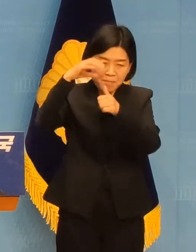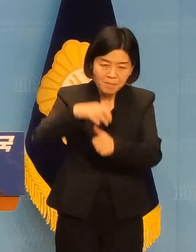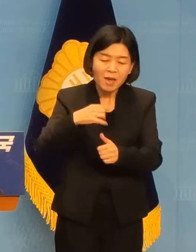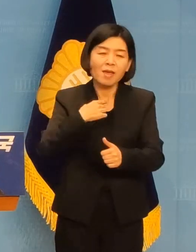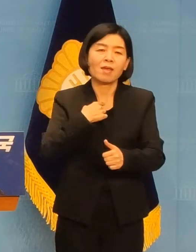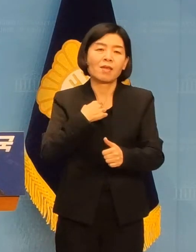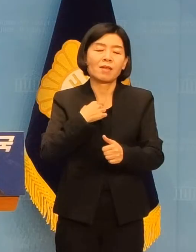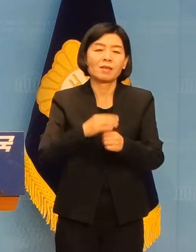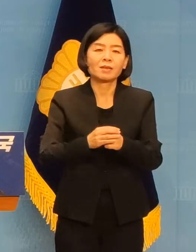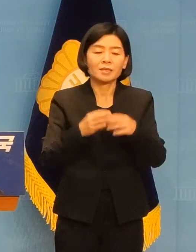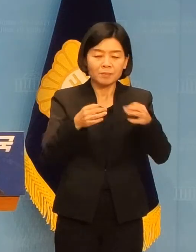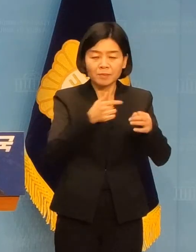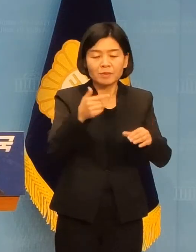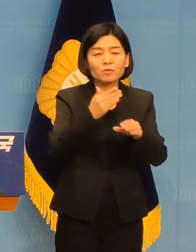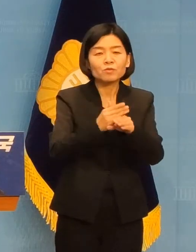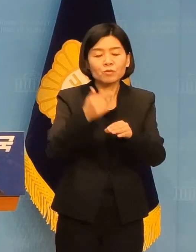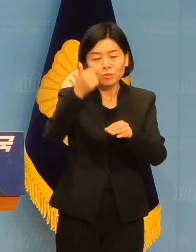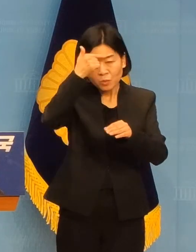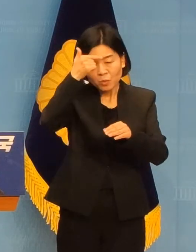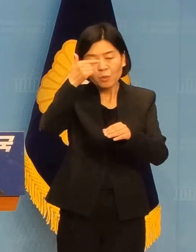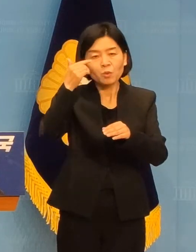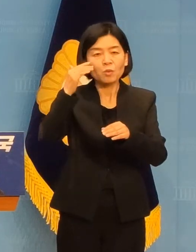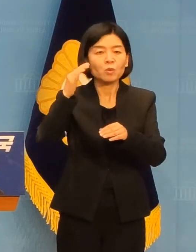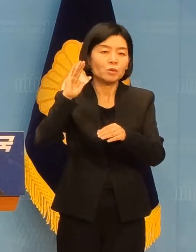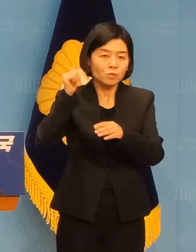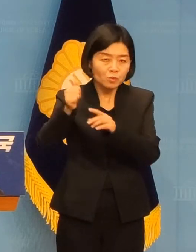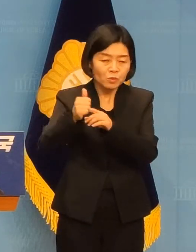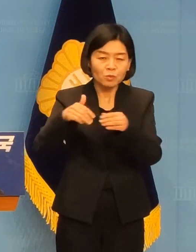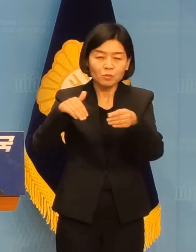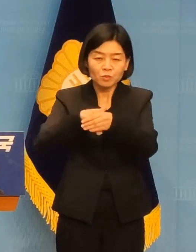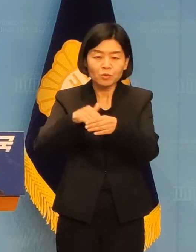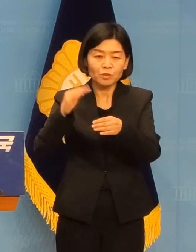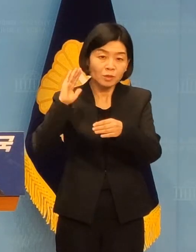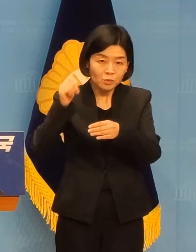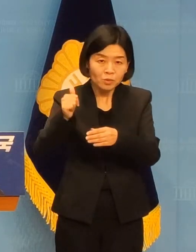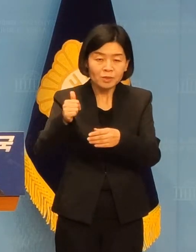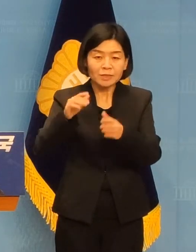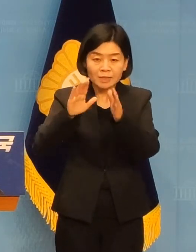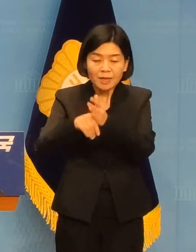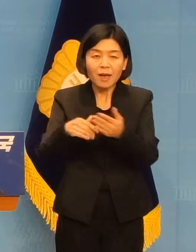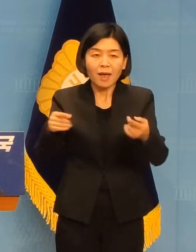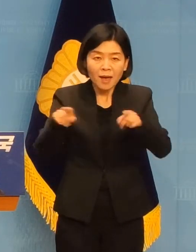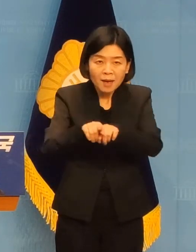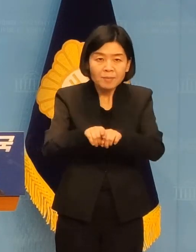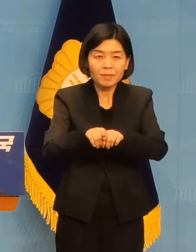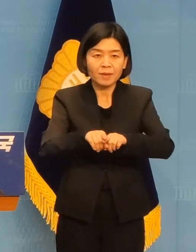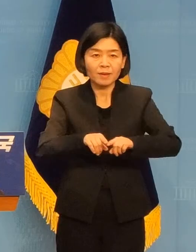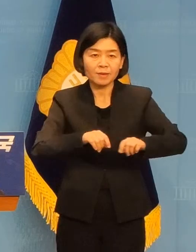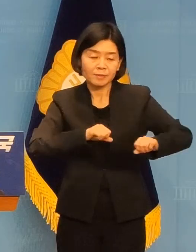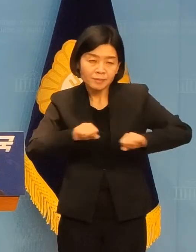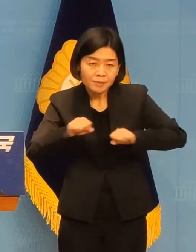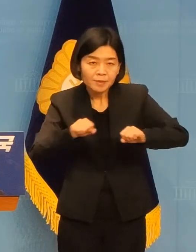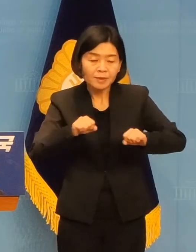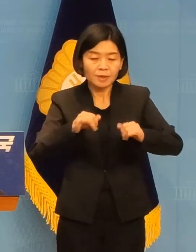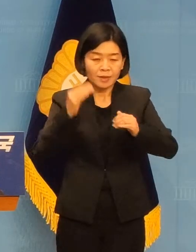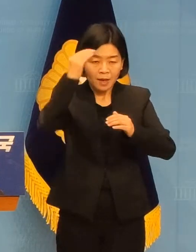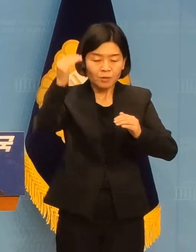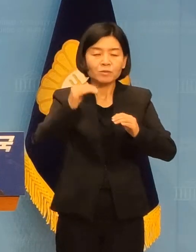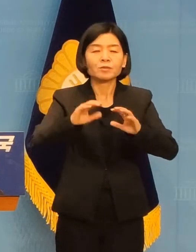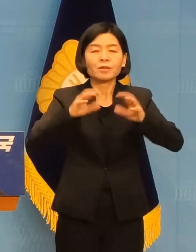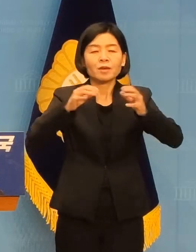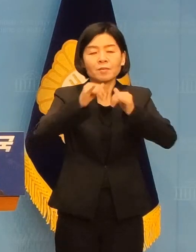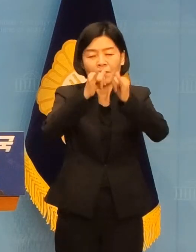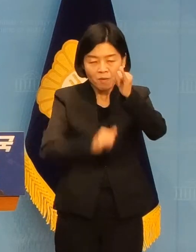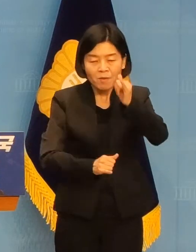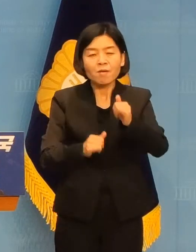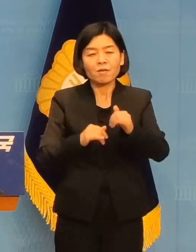노무현, 문재인 정부의 시대를 함께 만들며 대한민국의 역사적인 변화의 현장을 지켰습니다.